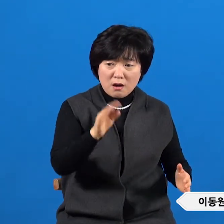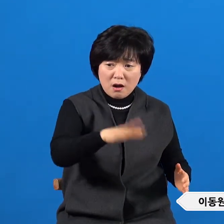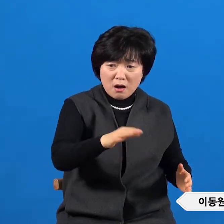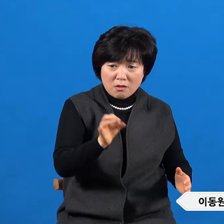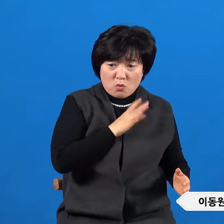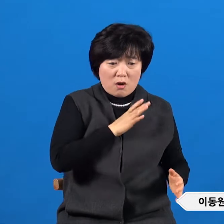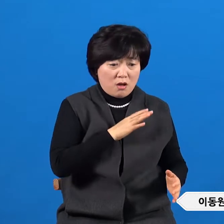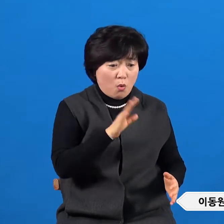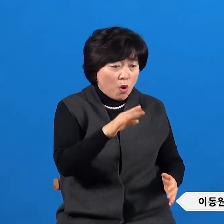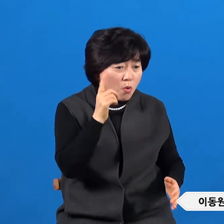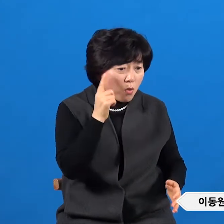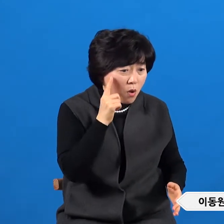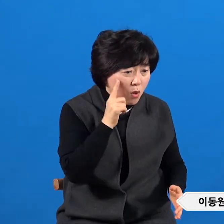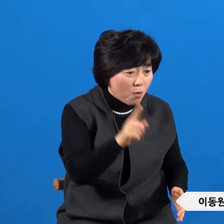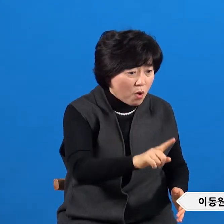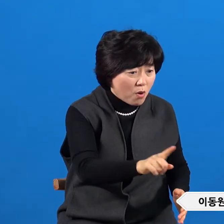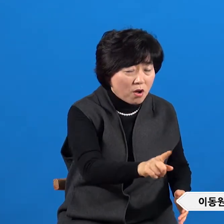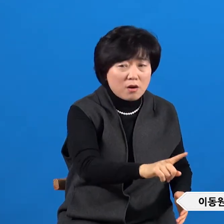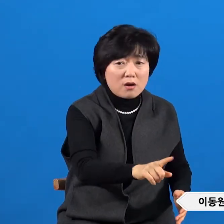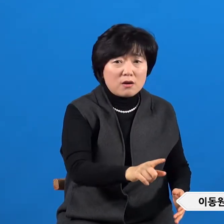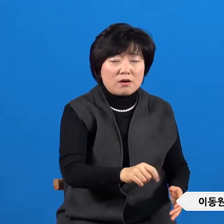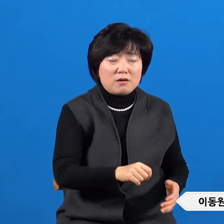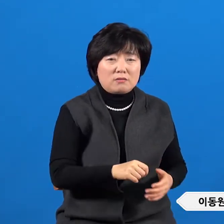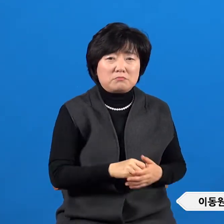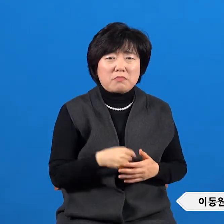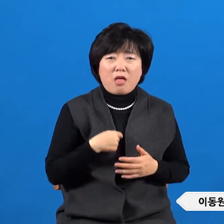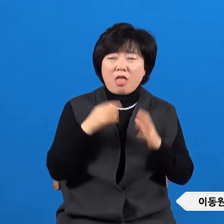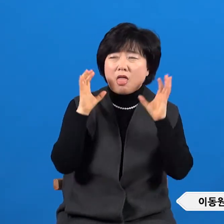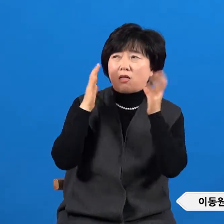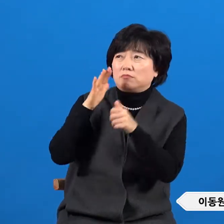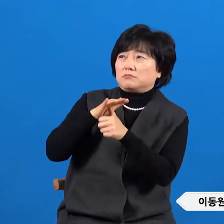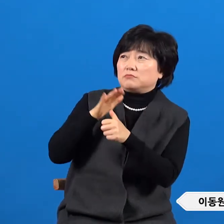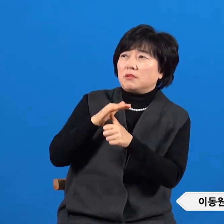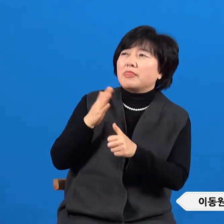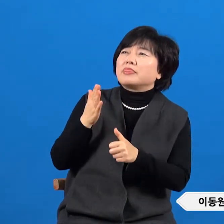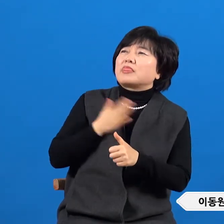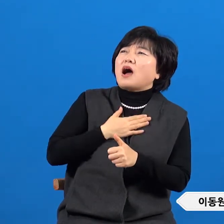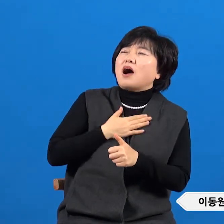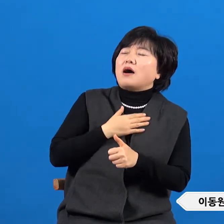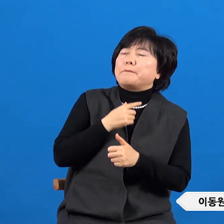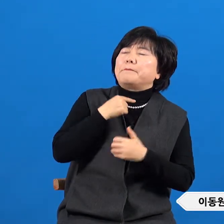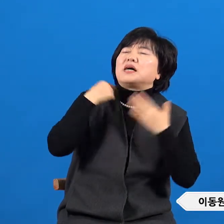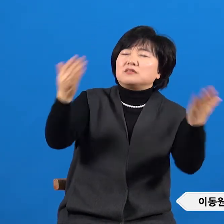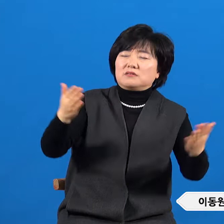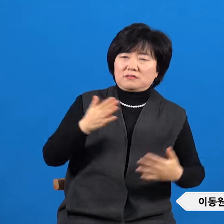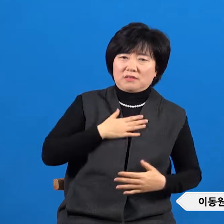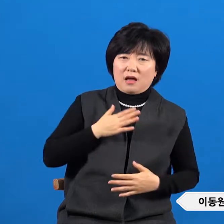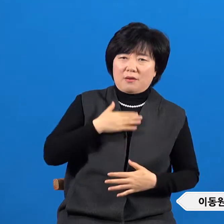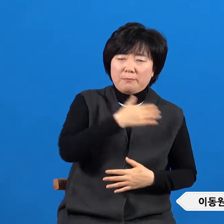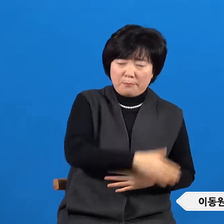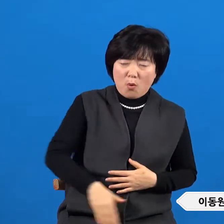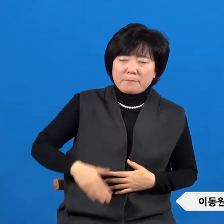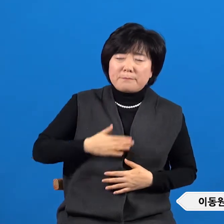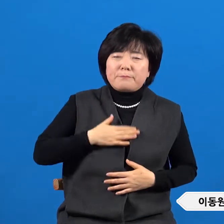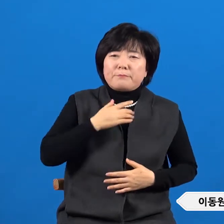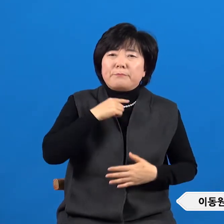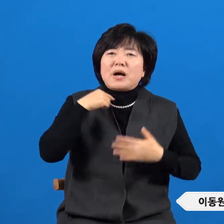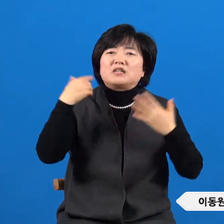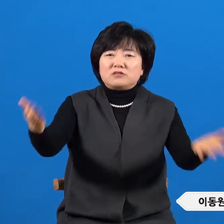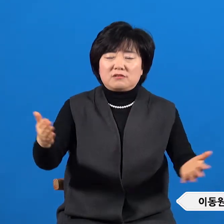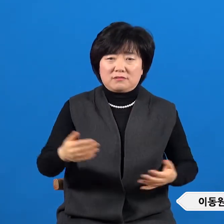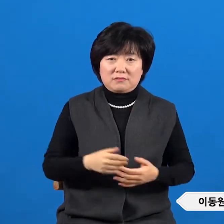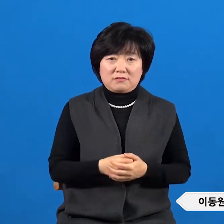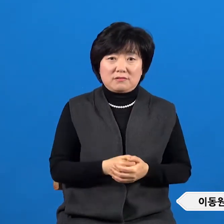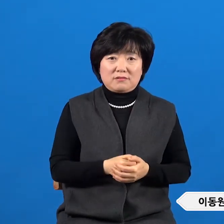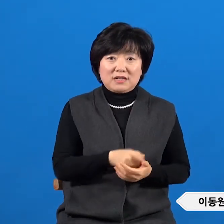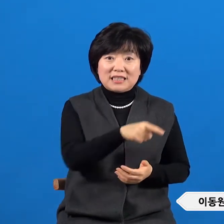놀래갖고 야야 너 뭐하고 있는 거니? 그랬더니 이 어린 소년이 대답하기를 나를 바치려고요. 나를